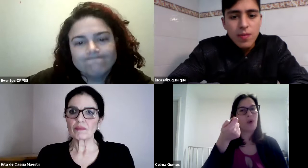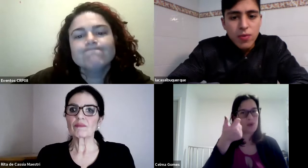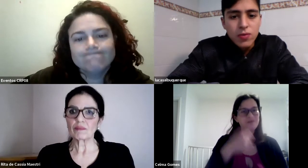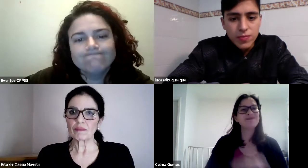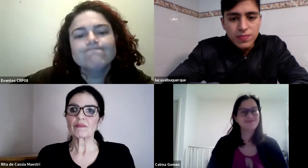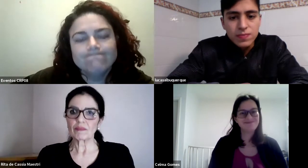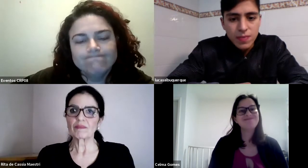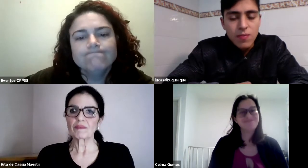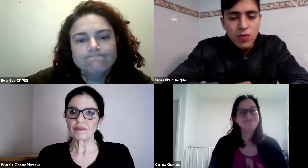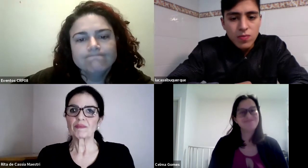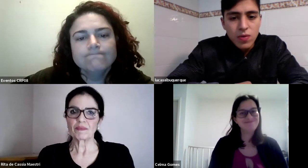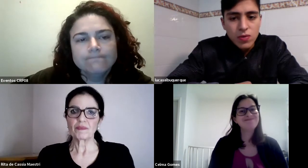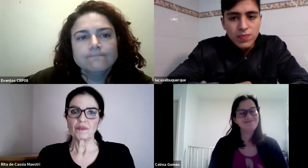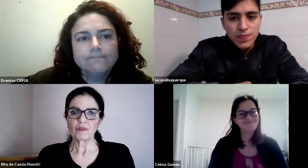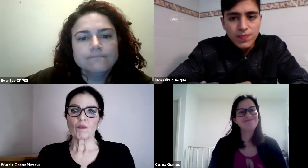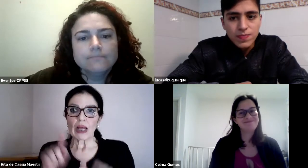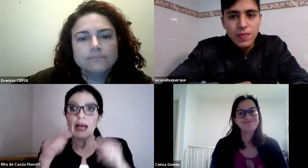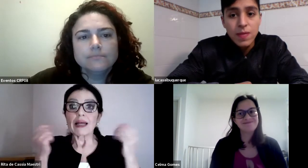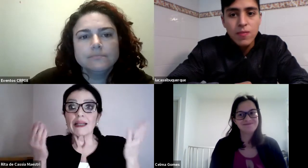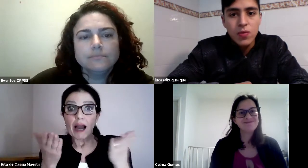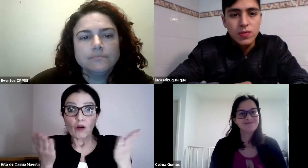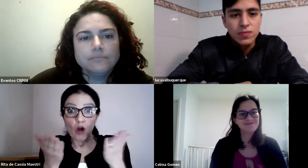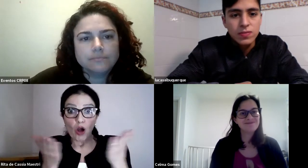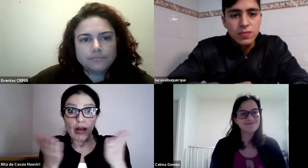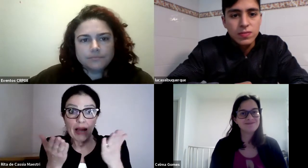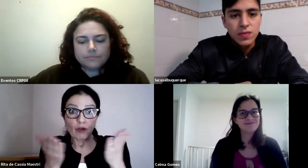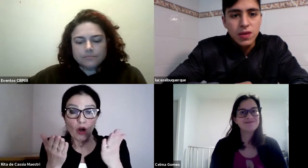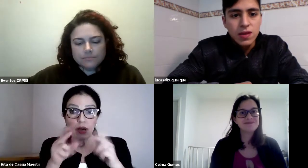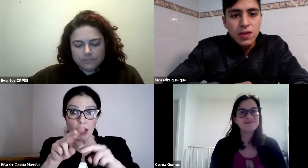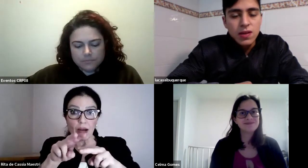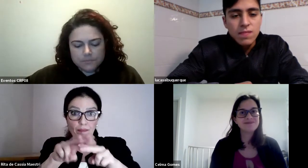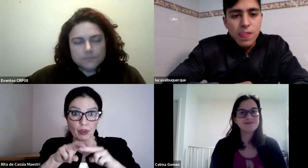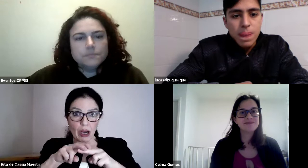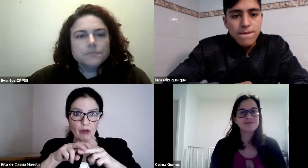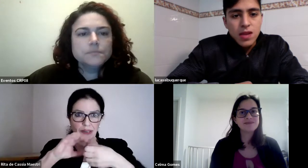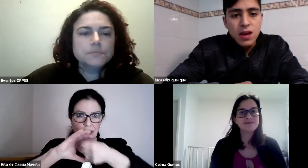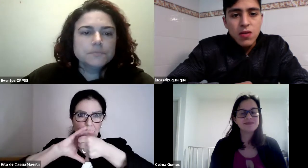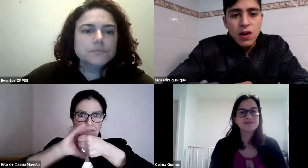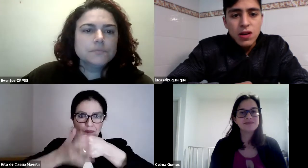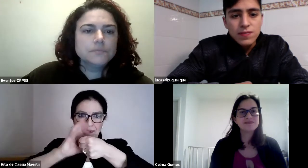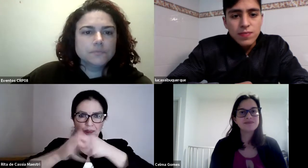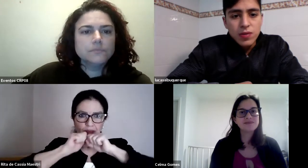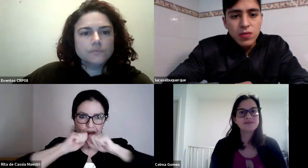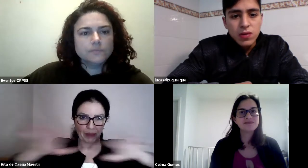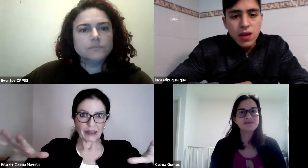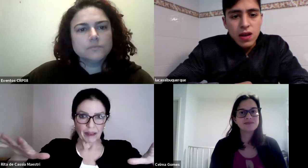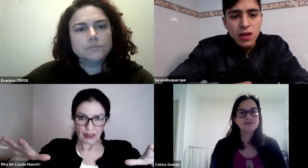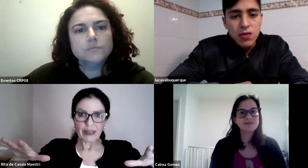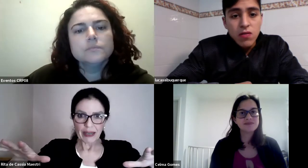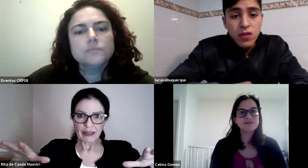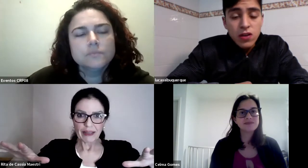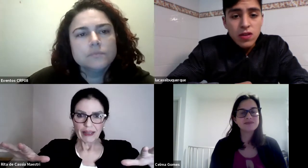É pouco. É muito pouco. É bem pouco. E agora, por causa. E agora, por conta